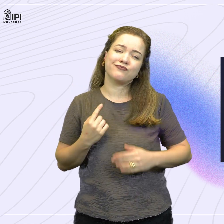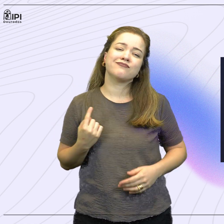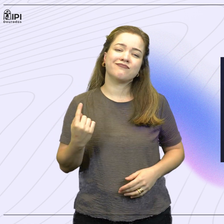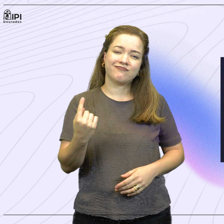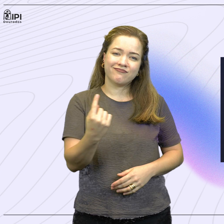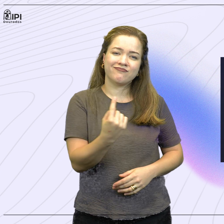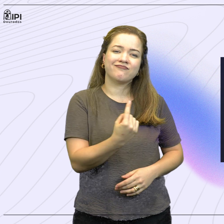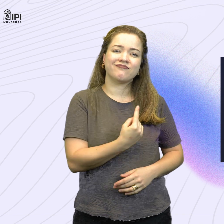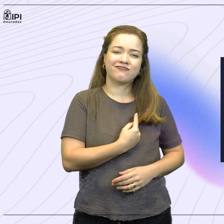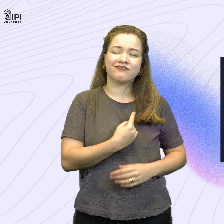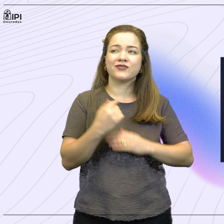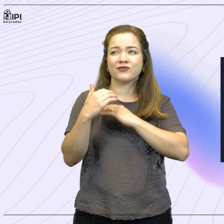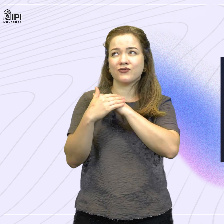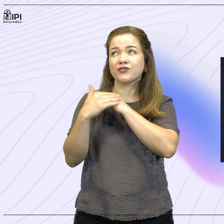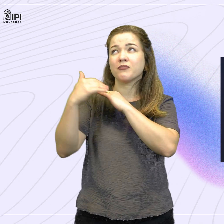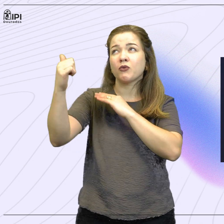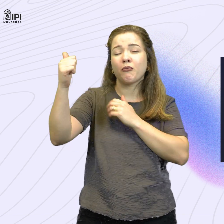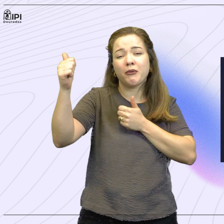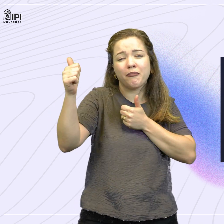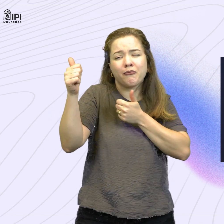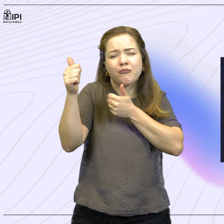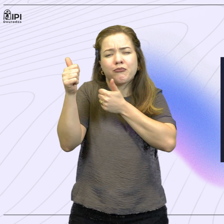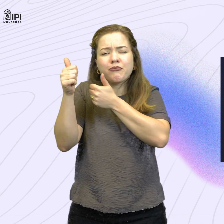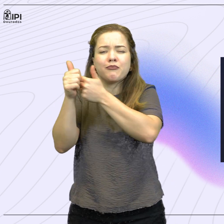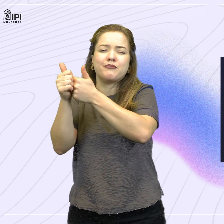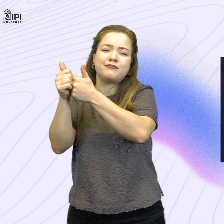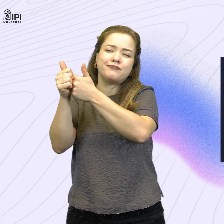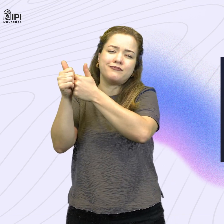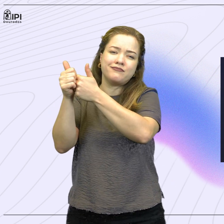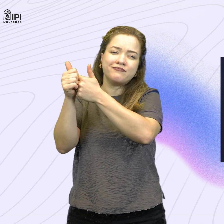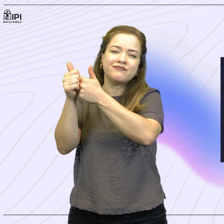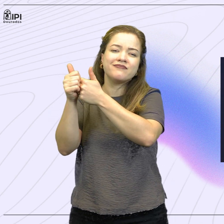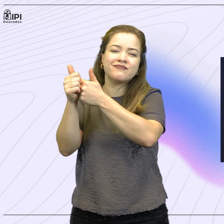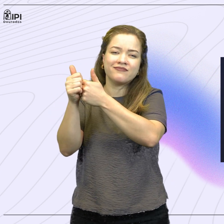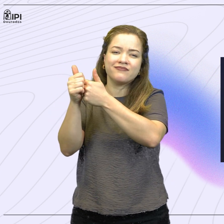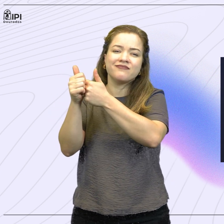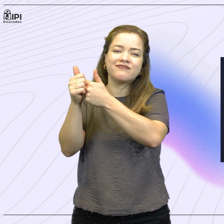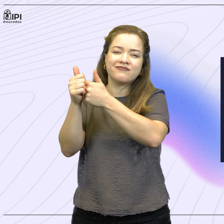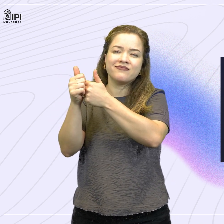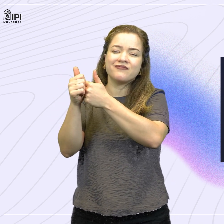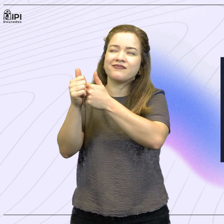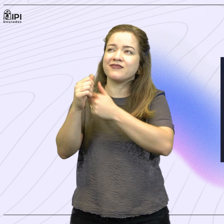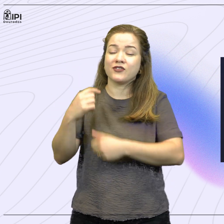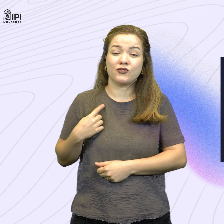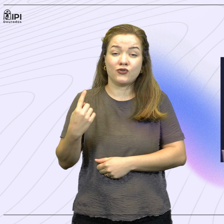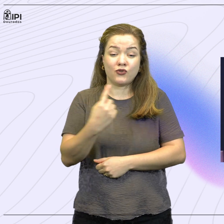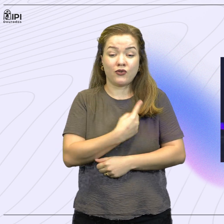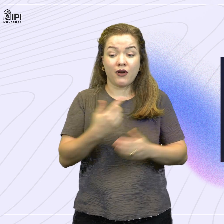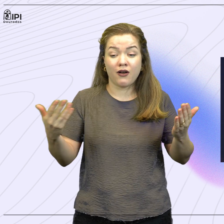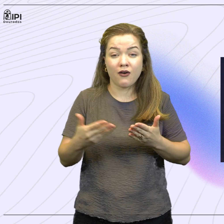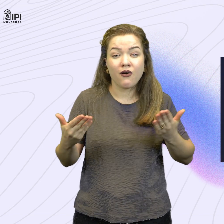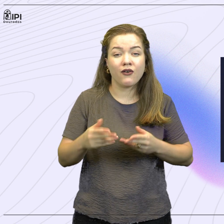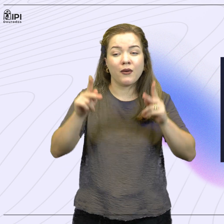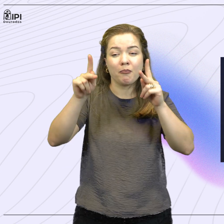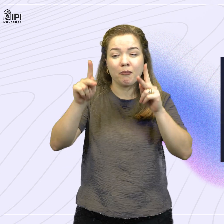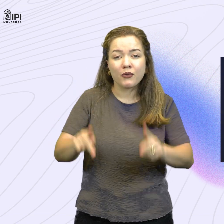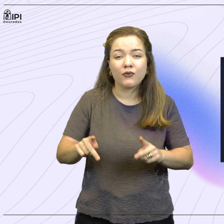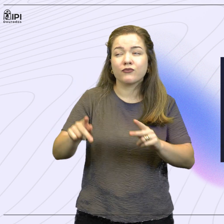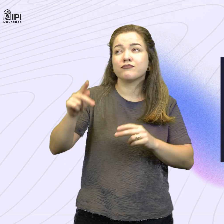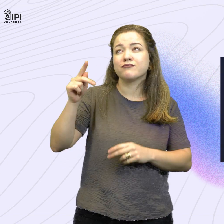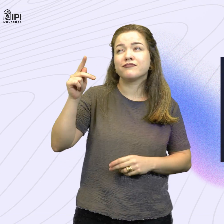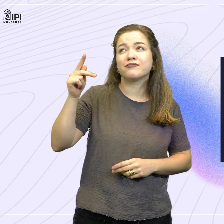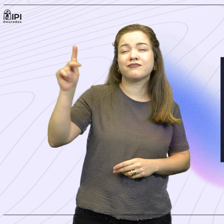também nos chamou para perto de si. Que Ele nos tornou povo. que em Cristo Jesus nós nos